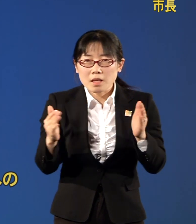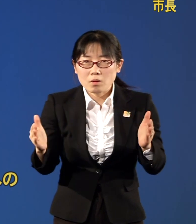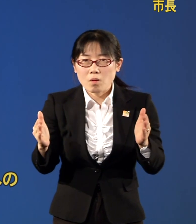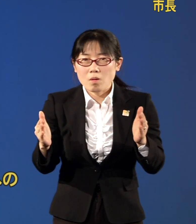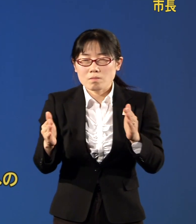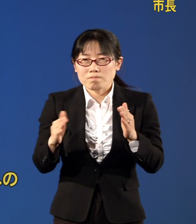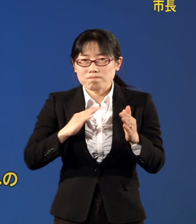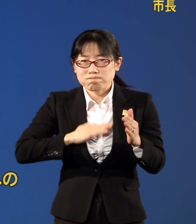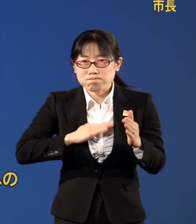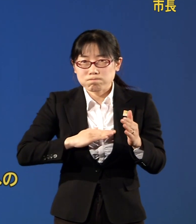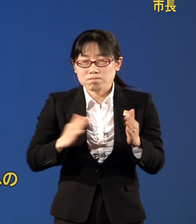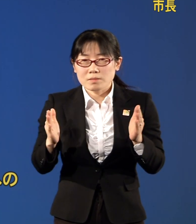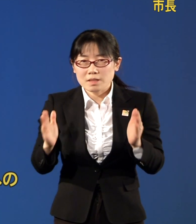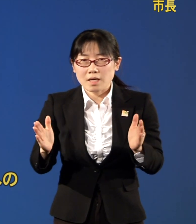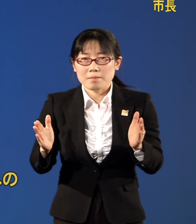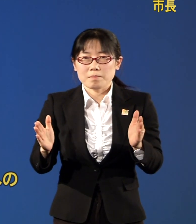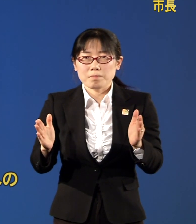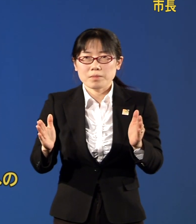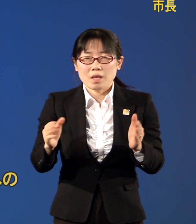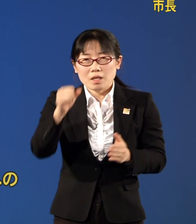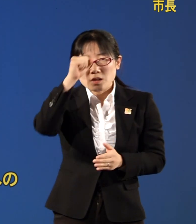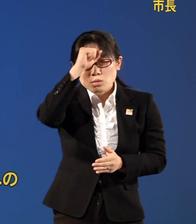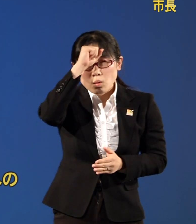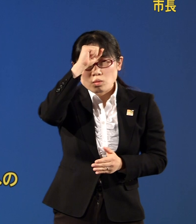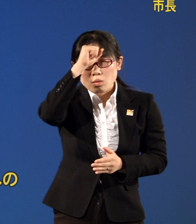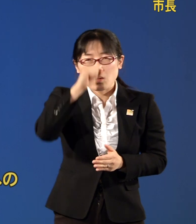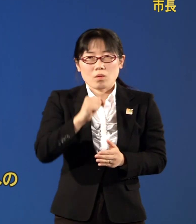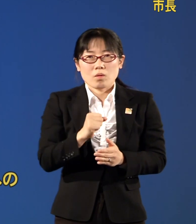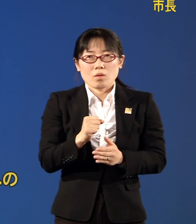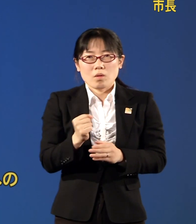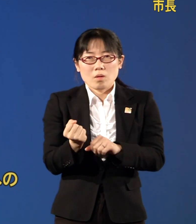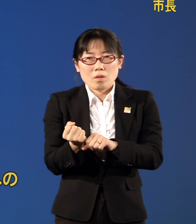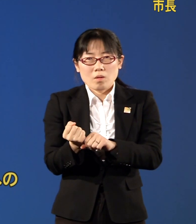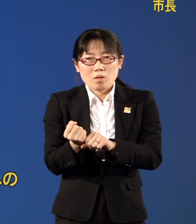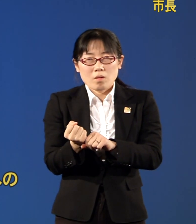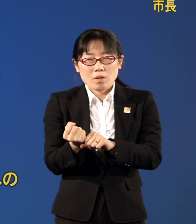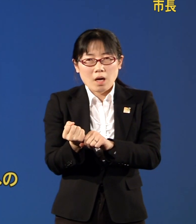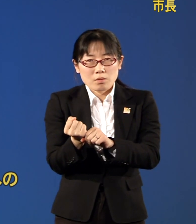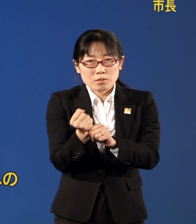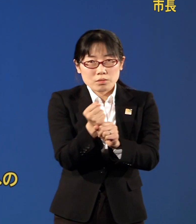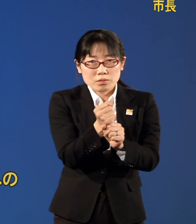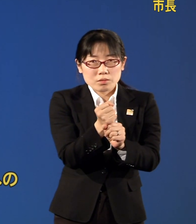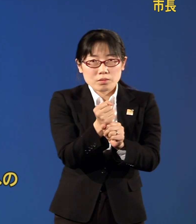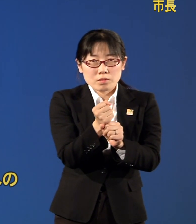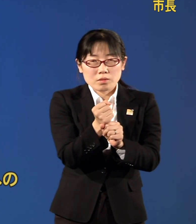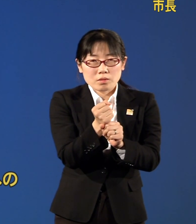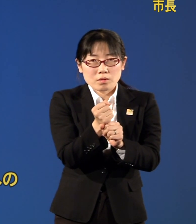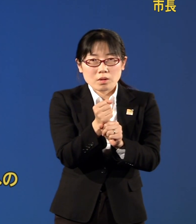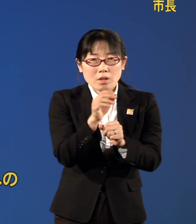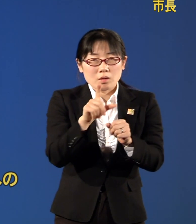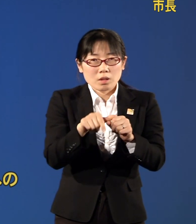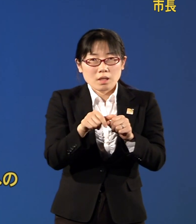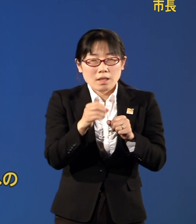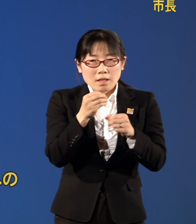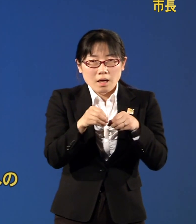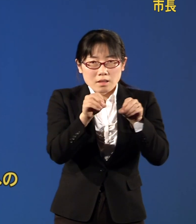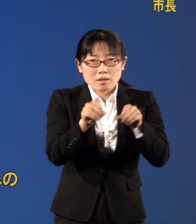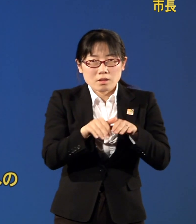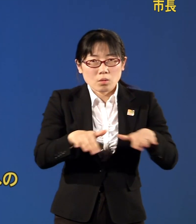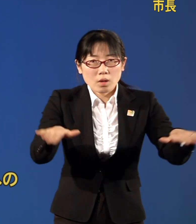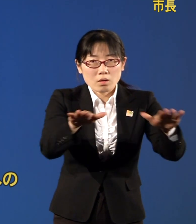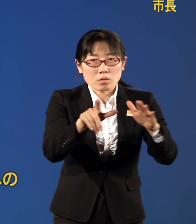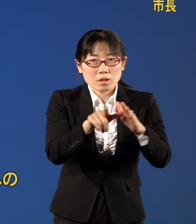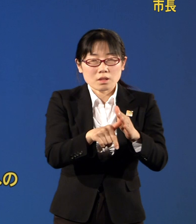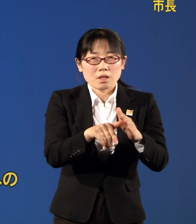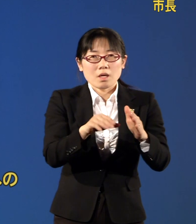とか、あるいはその症状が回復をして感染を広げる可能性というのは、従前のデルタ株、ア